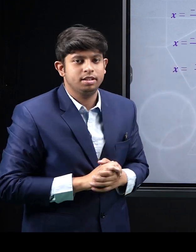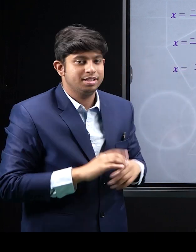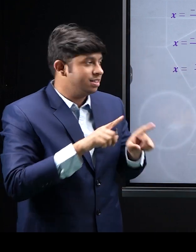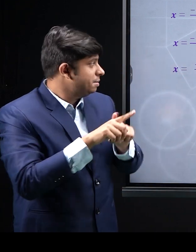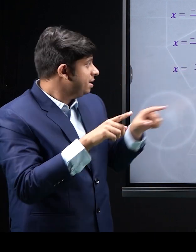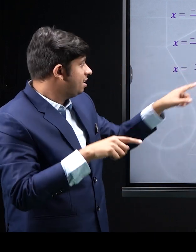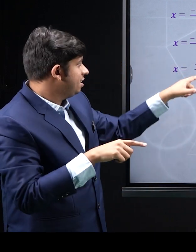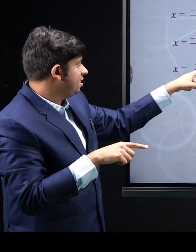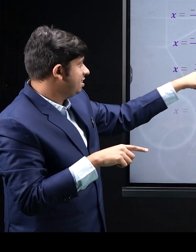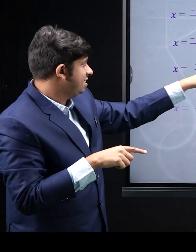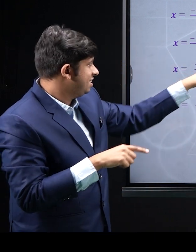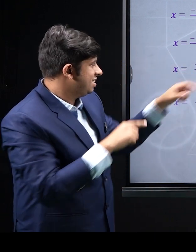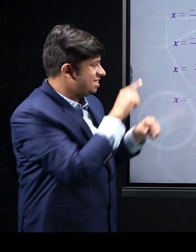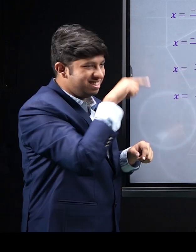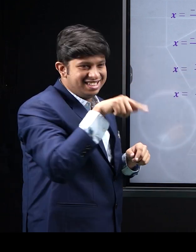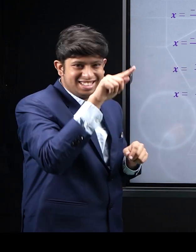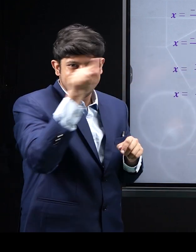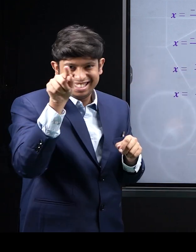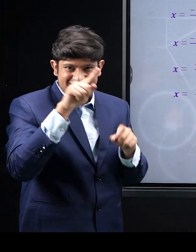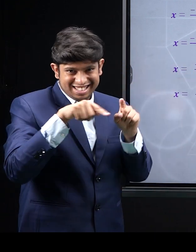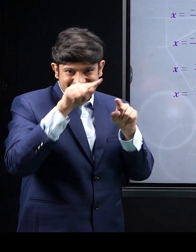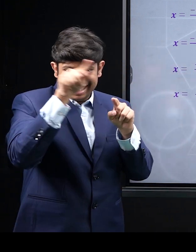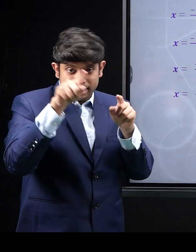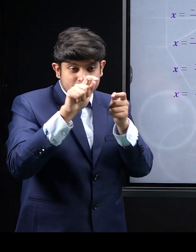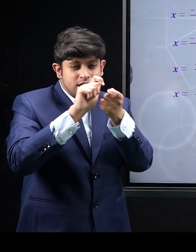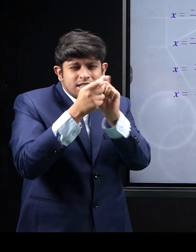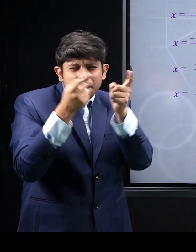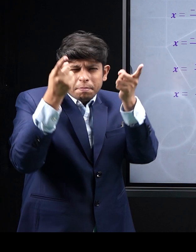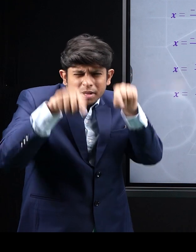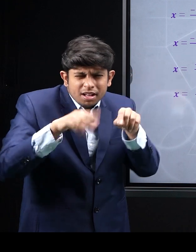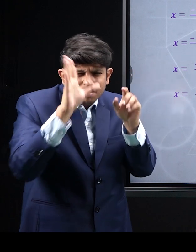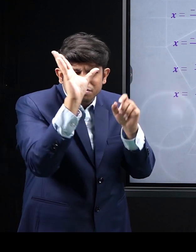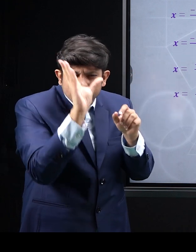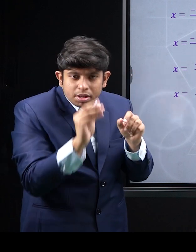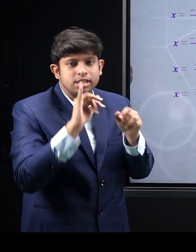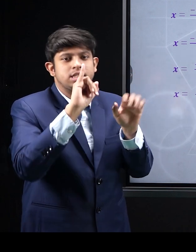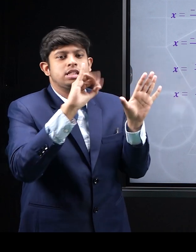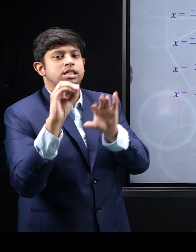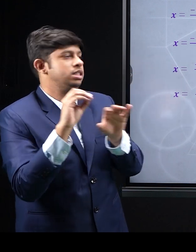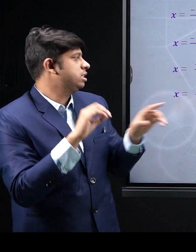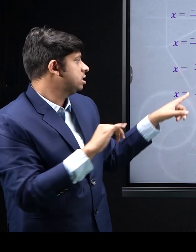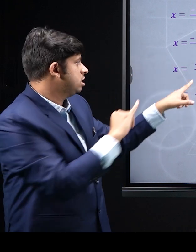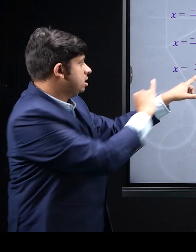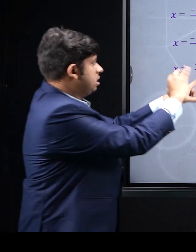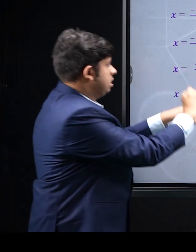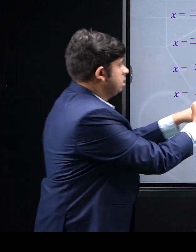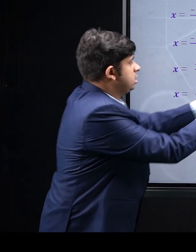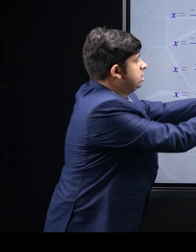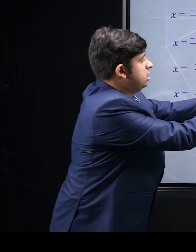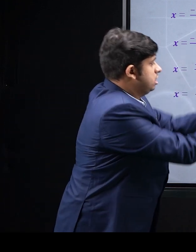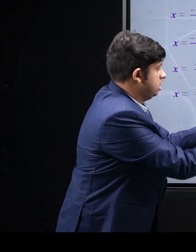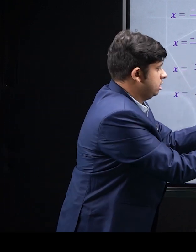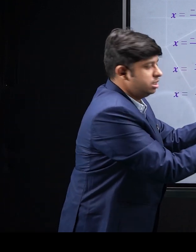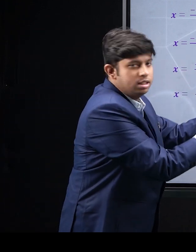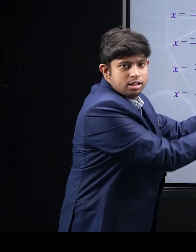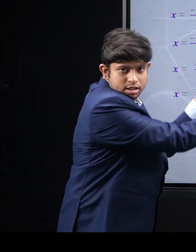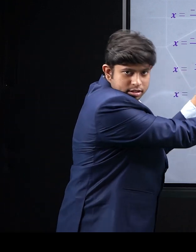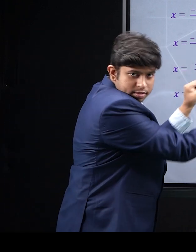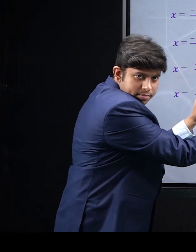x ఈజ్ ఈక్వల్ టు మైనస్ 48 ప్లస్ 60 బై 2, కామా మైనస్ 48